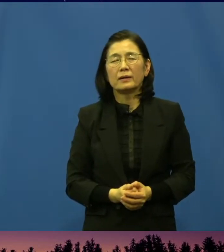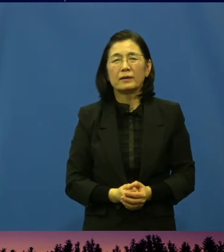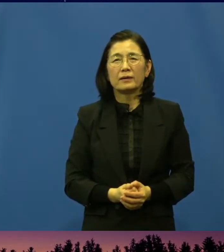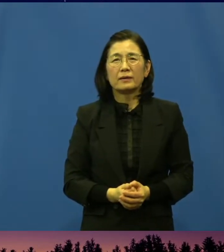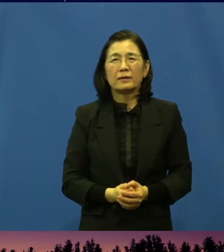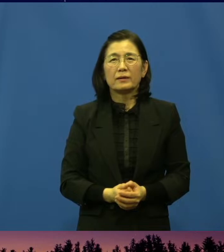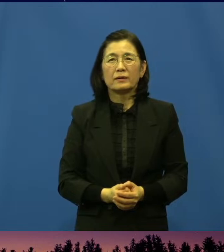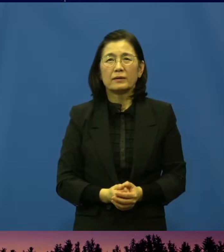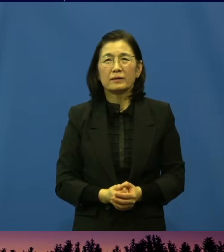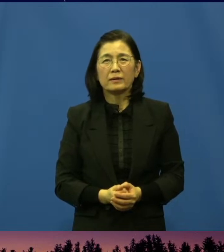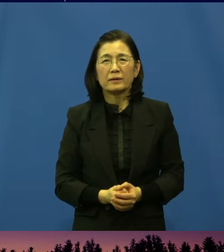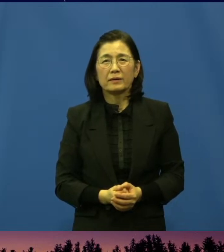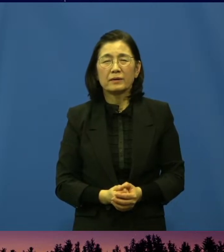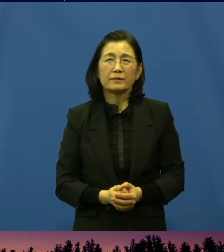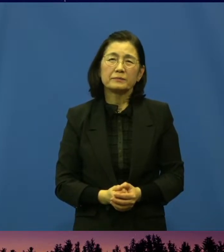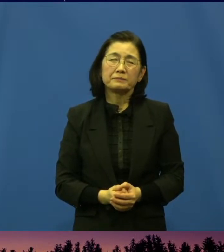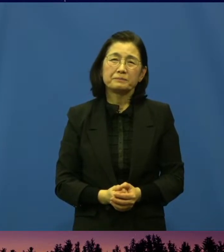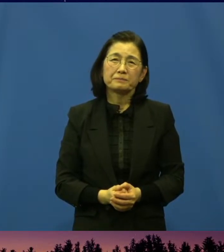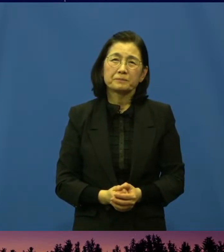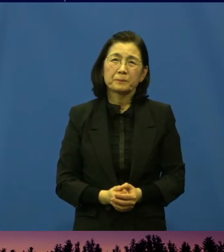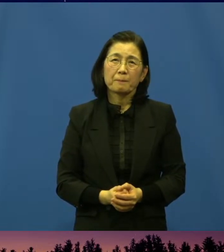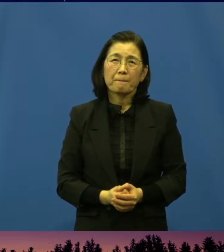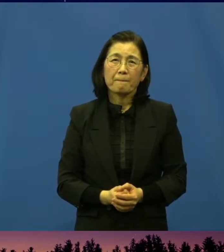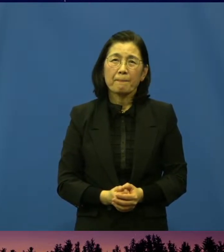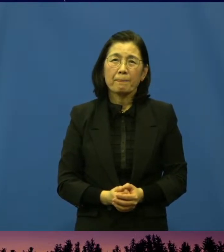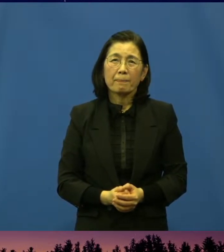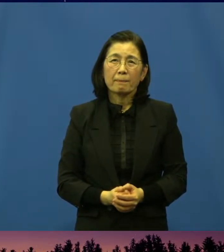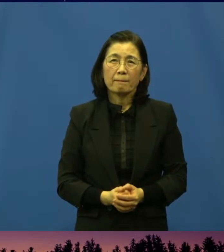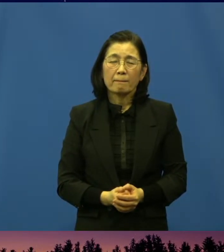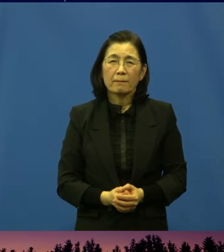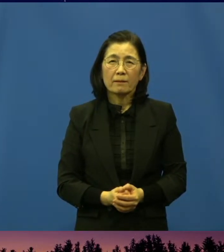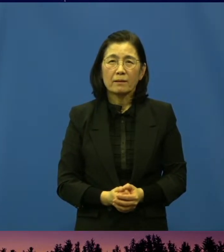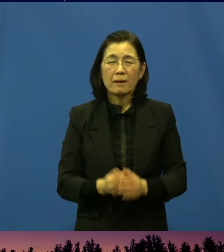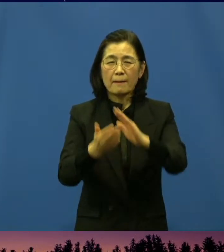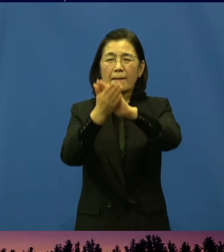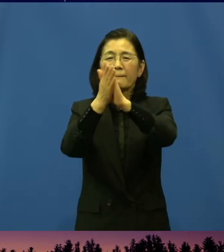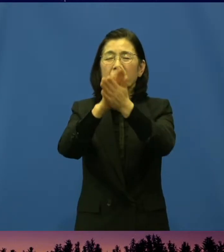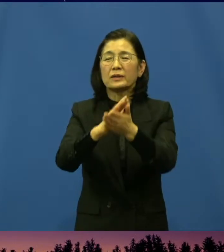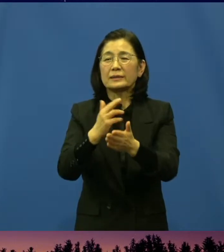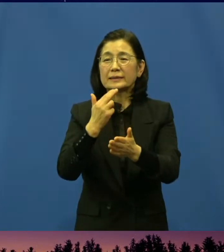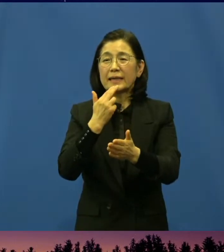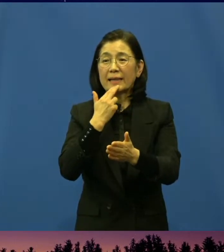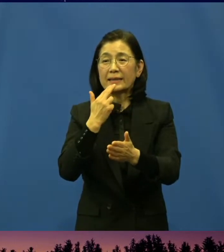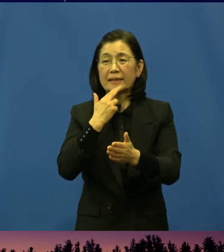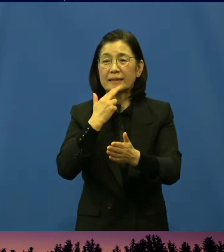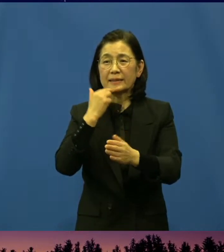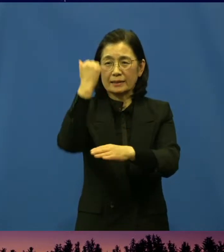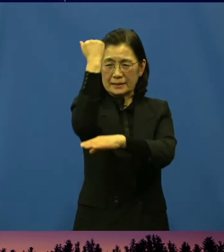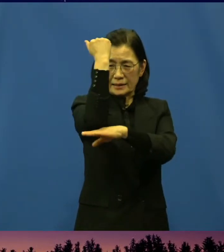되죠. 기준인데 그냥 기준이 아니고 절대 기준을 봐야 한다.